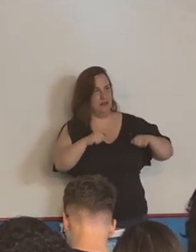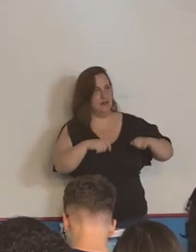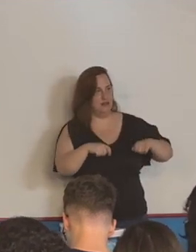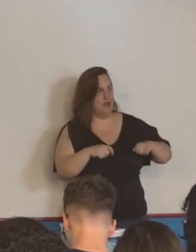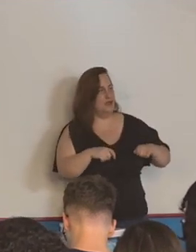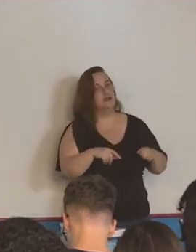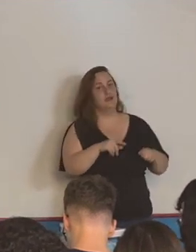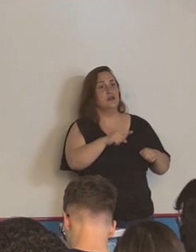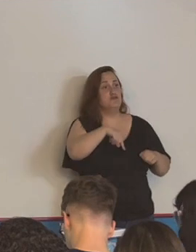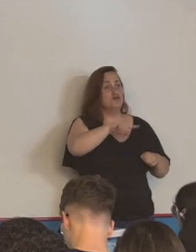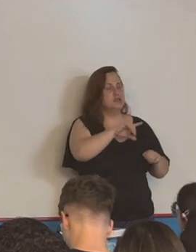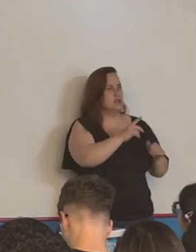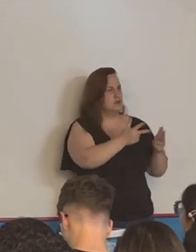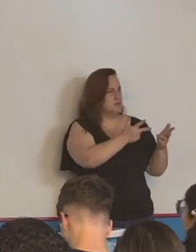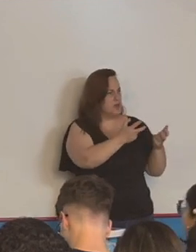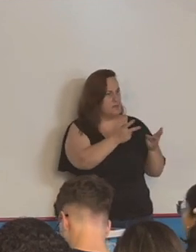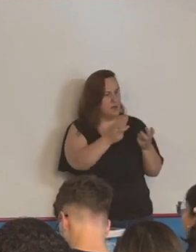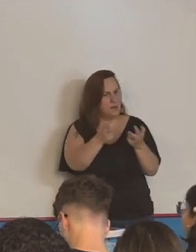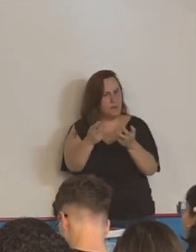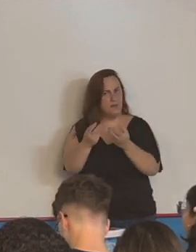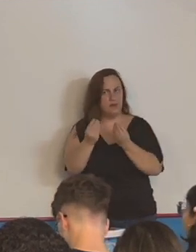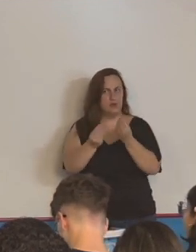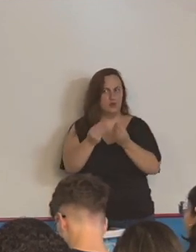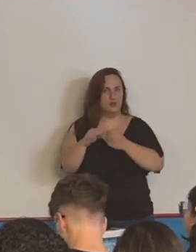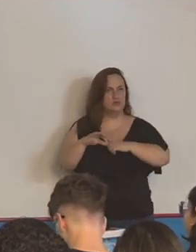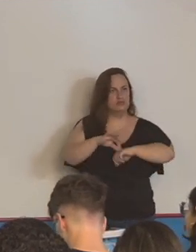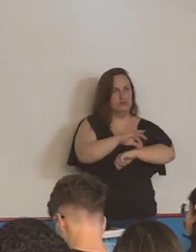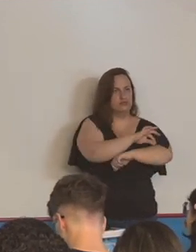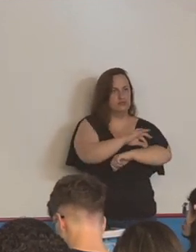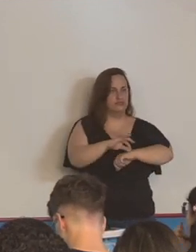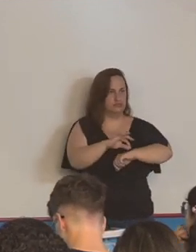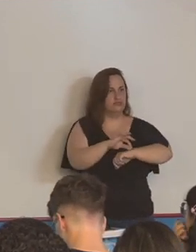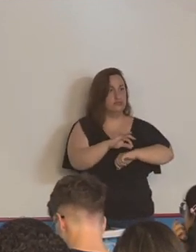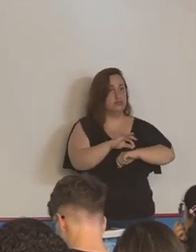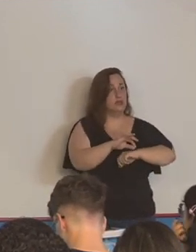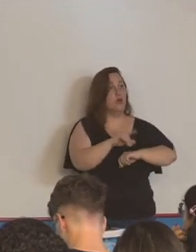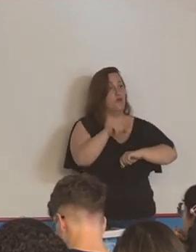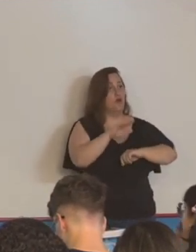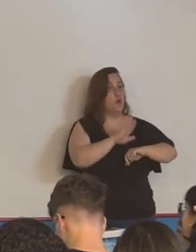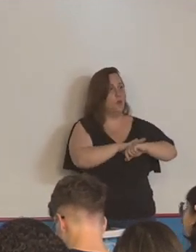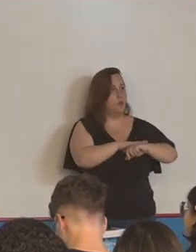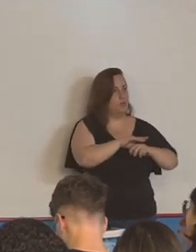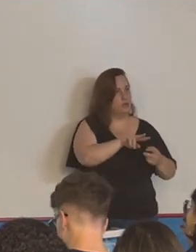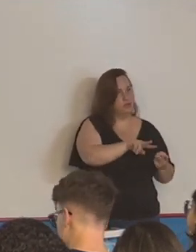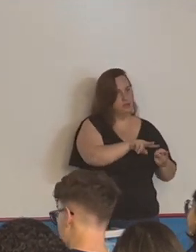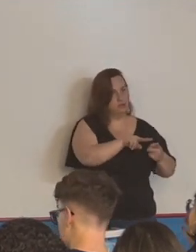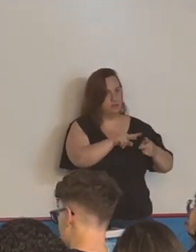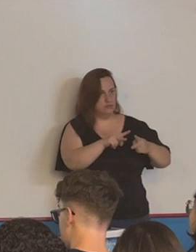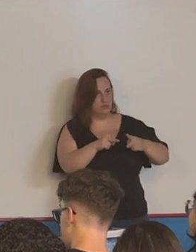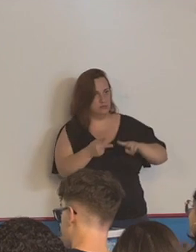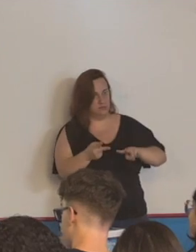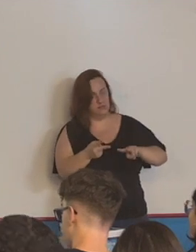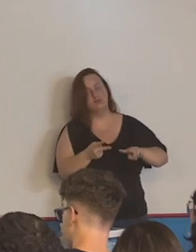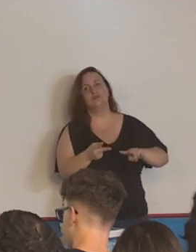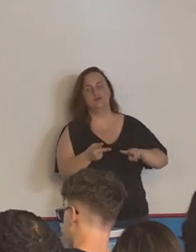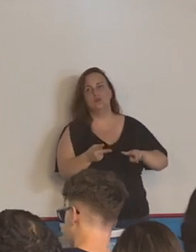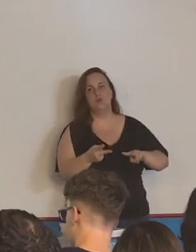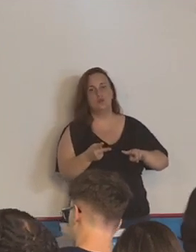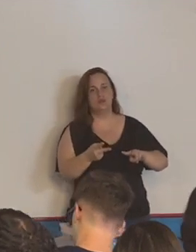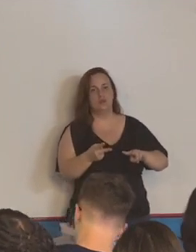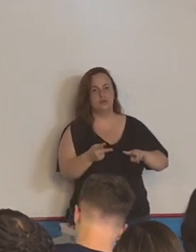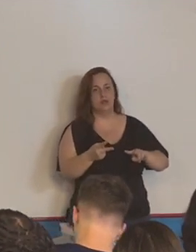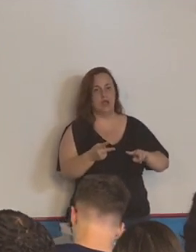elementos arquitetônicos já aparecem, né? Então esse é um período de transição. Essa aqui também já